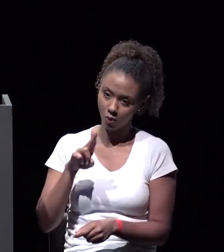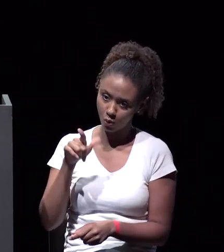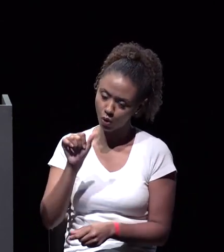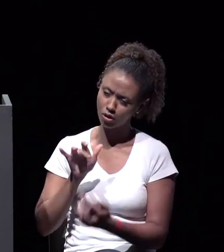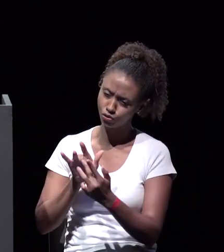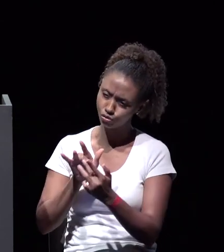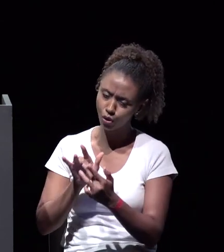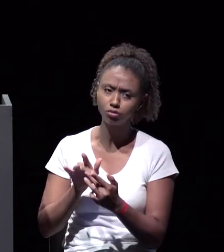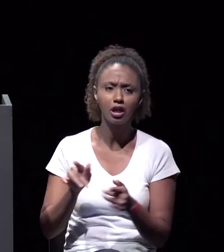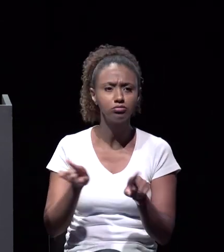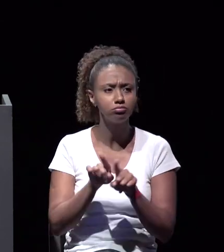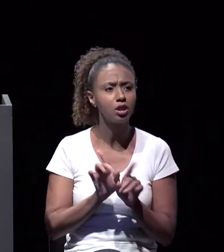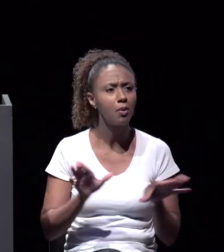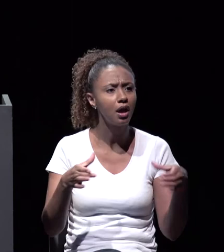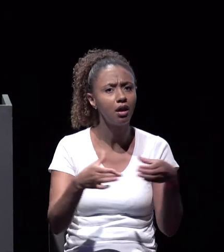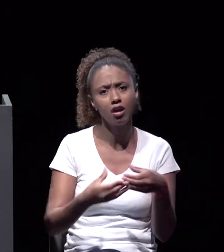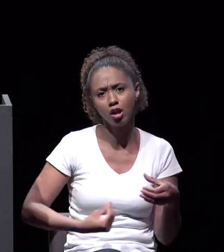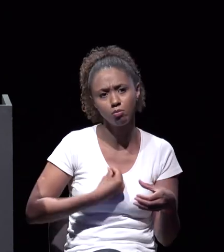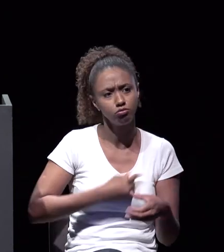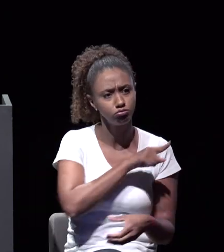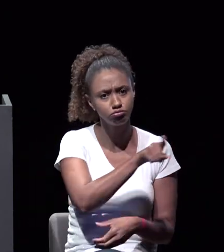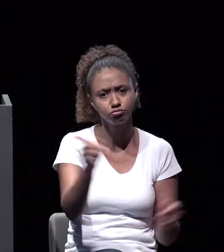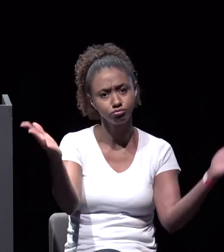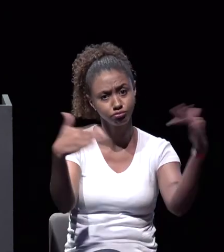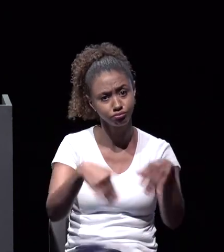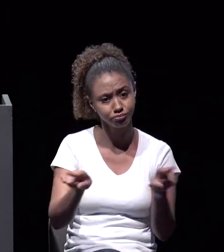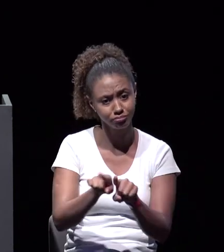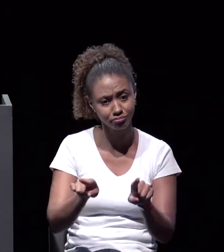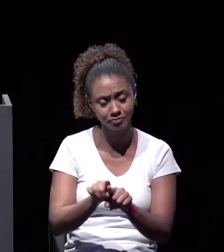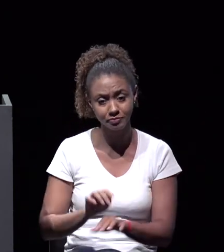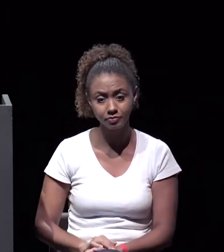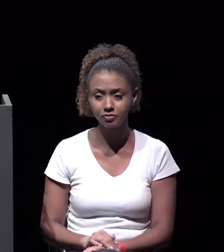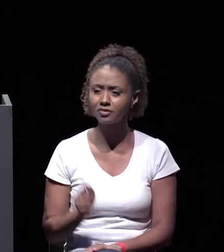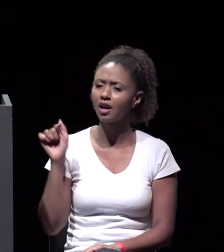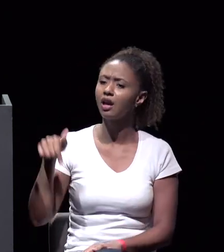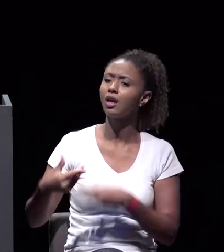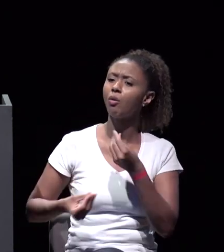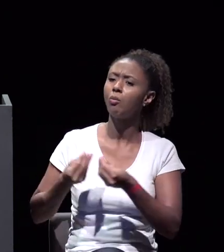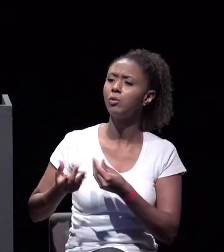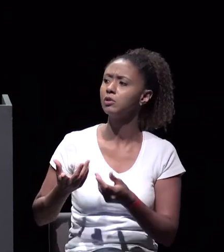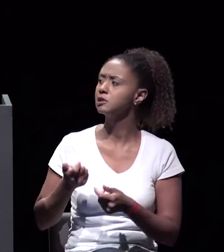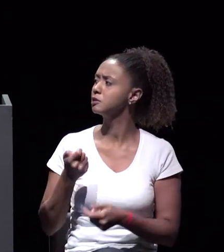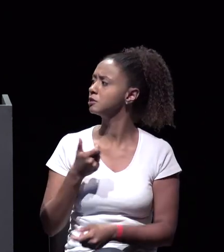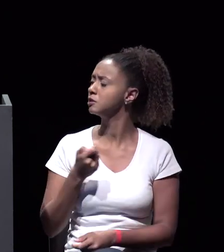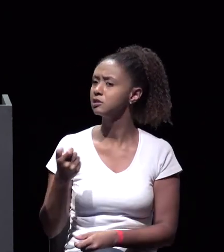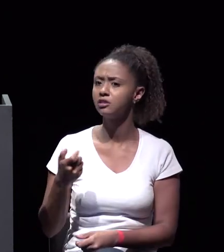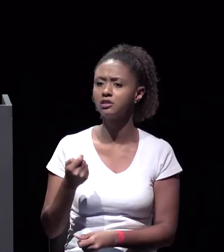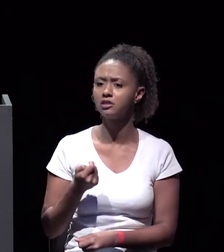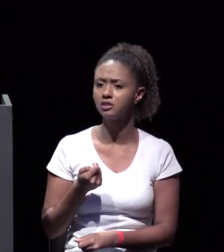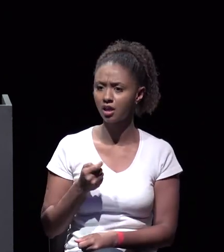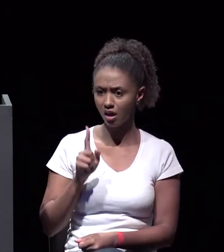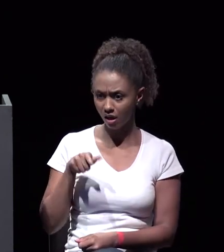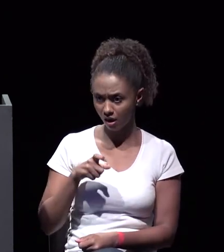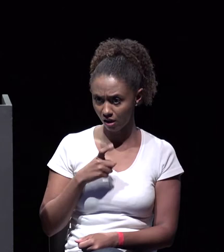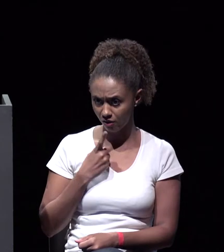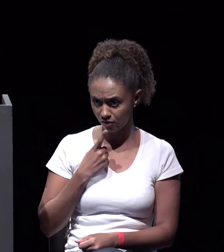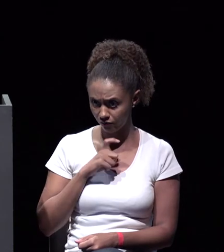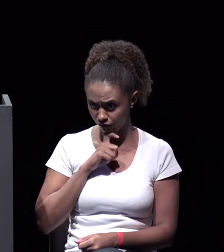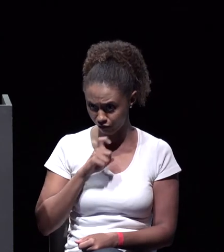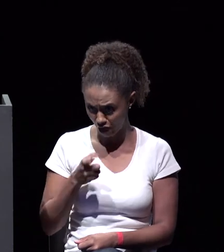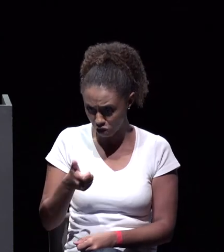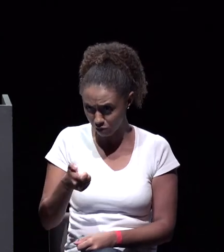é a presença de todos vocês bom aqui como funciona pra frente o verdinho